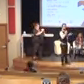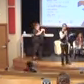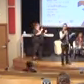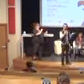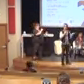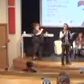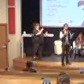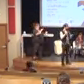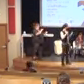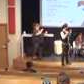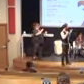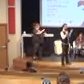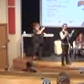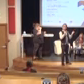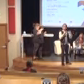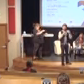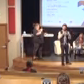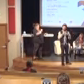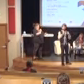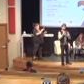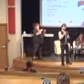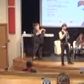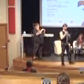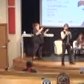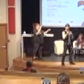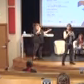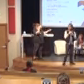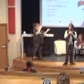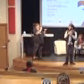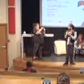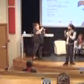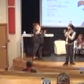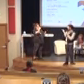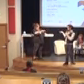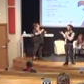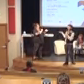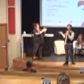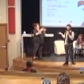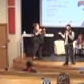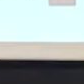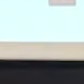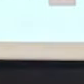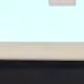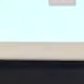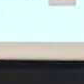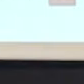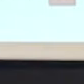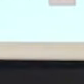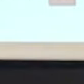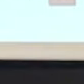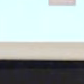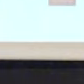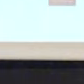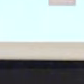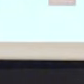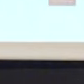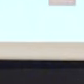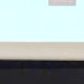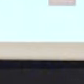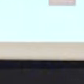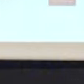qui va s'exprimer en français, Juliette et Claire qui vont s'exprimer en langue des signes, moi-même également, et ce sera interprété par Claire ici présent, qu'on remercie,